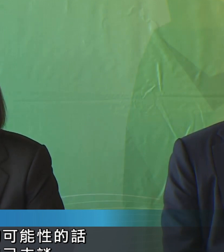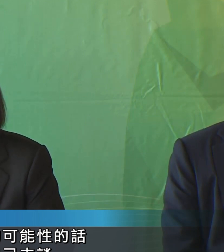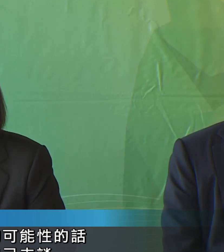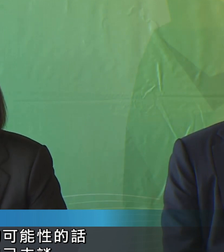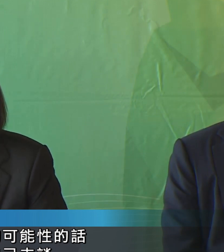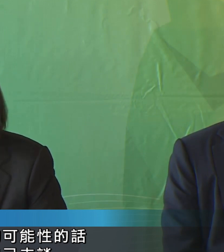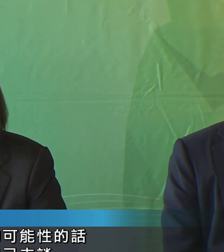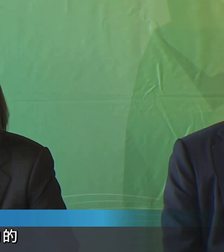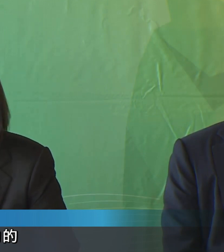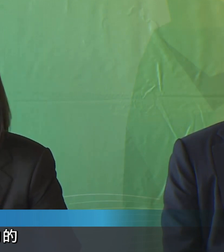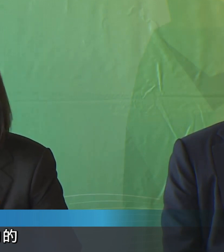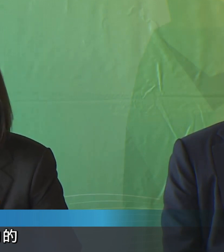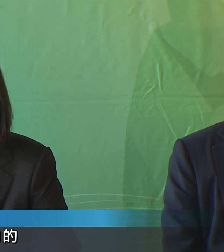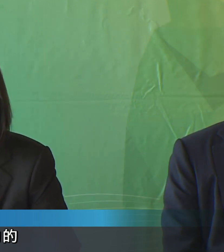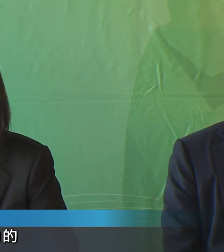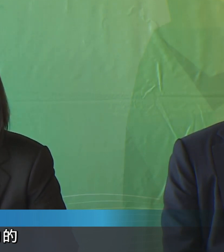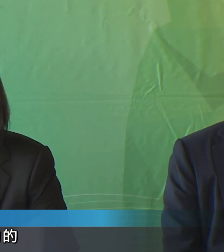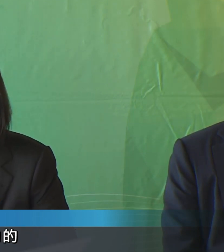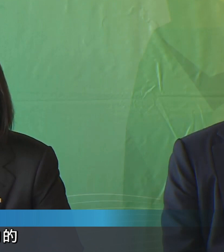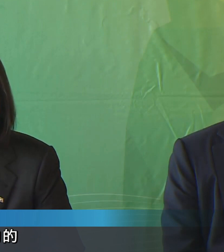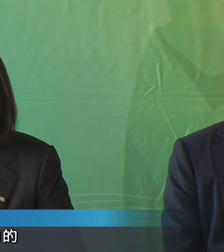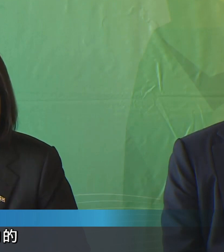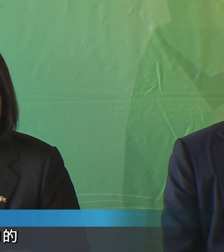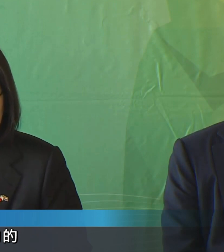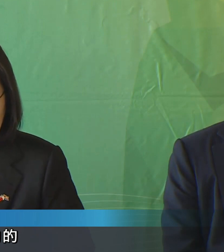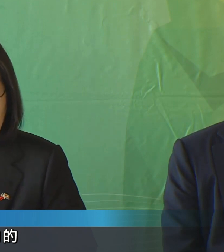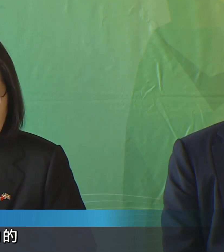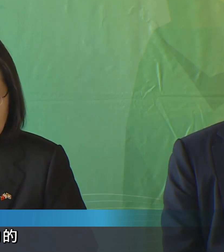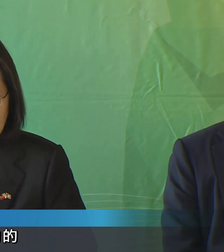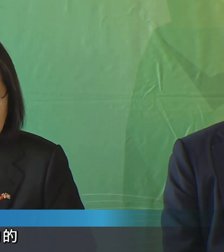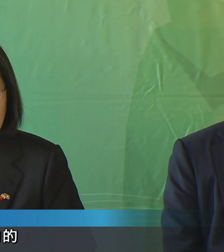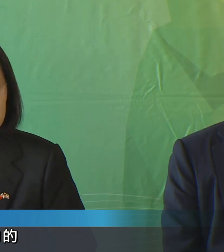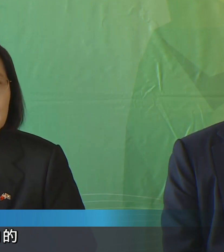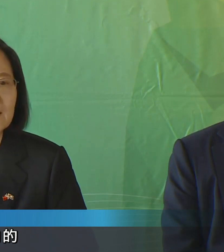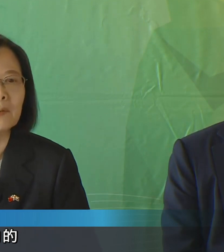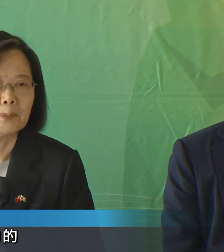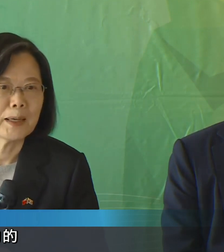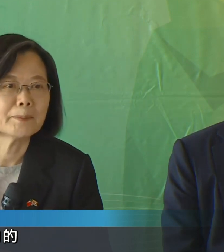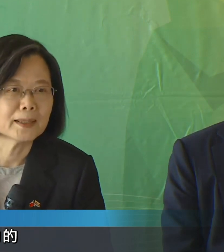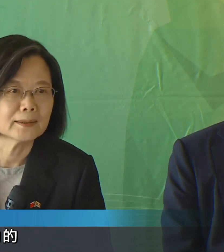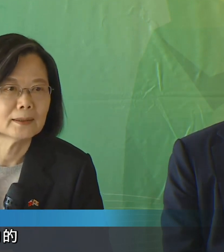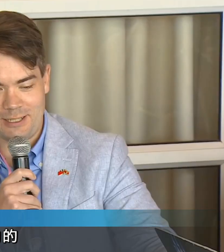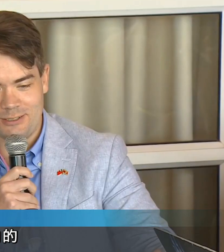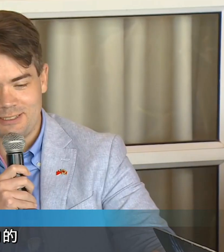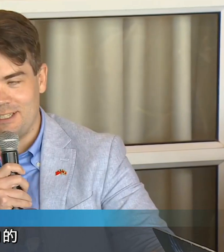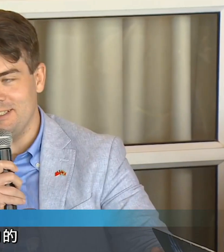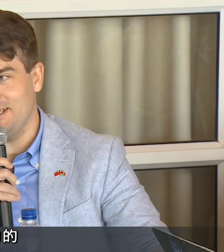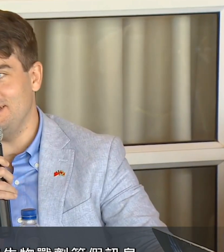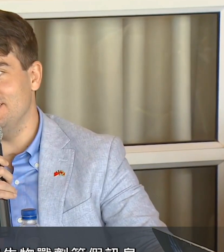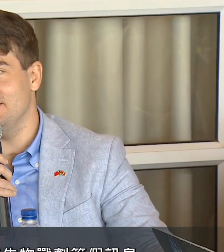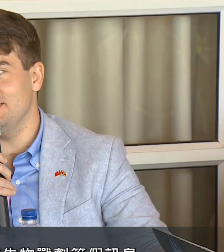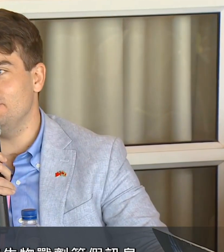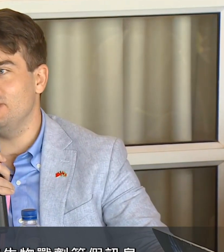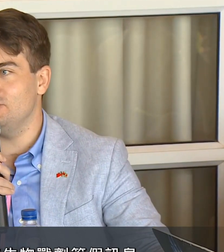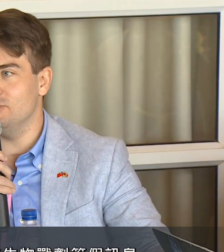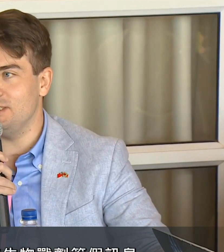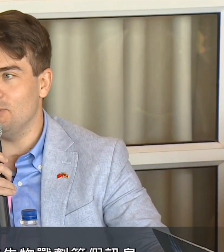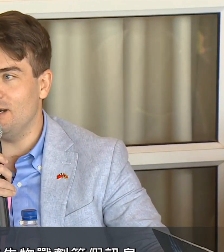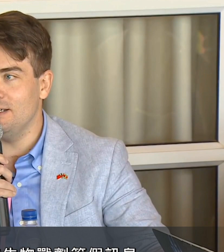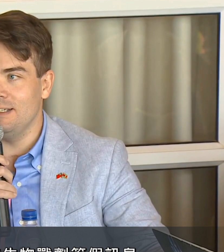谈。那如果有需要我协助的，那我当然也会帮忙。 至于近来传出美国施压台湾开发生物